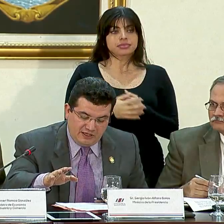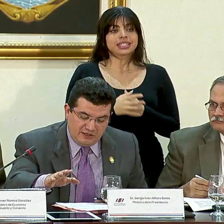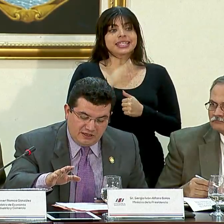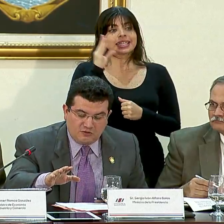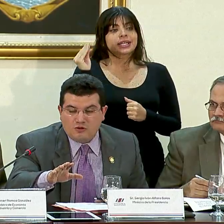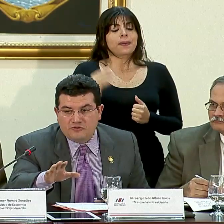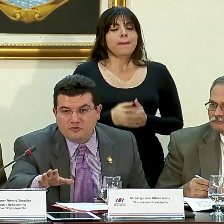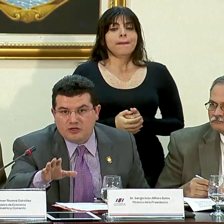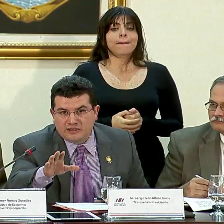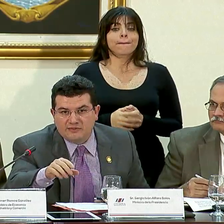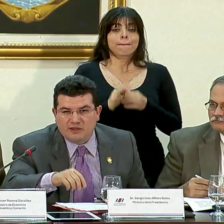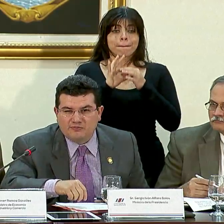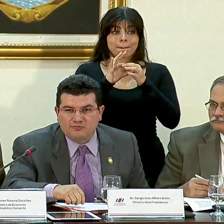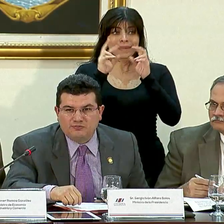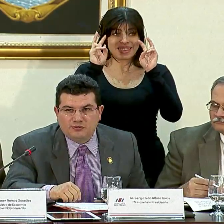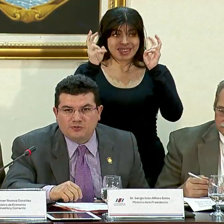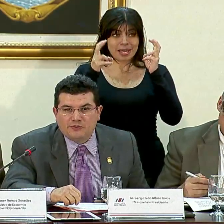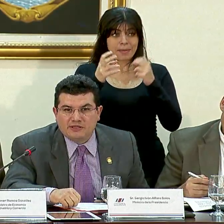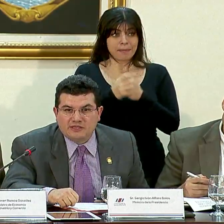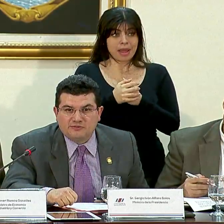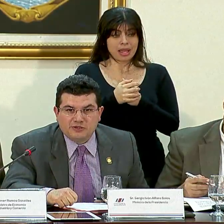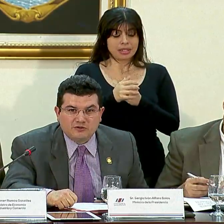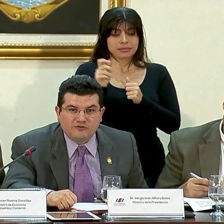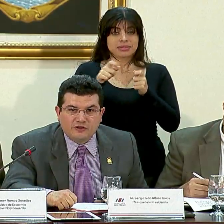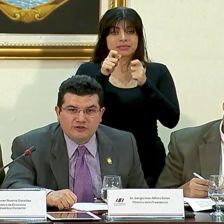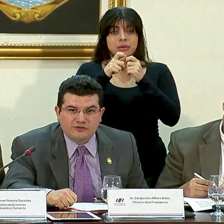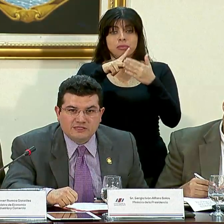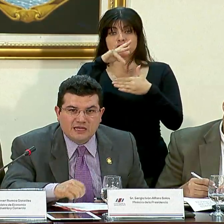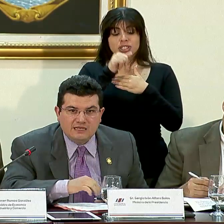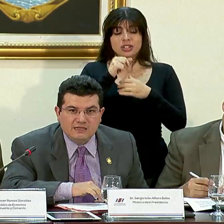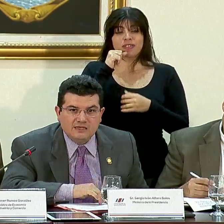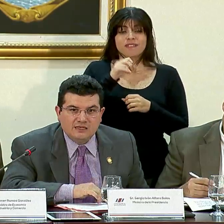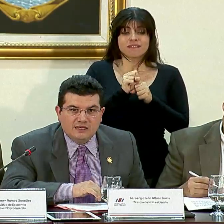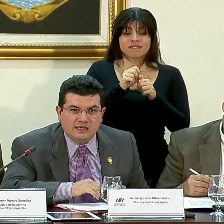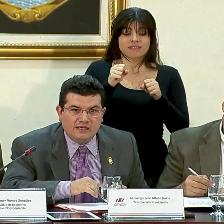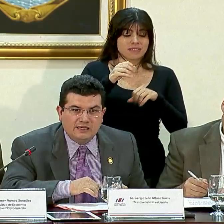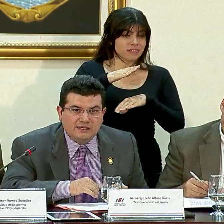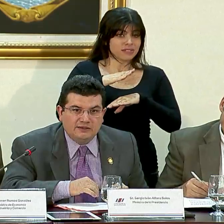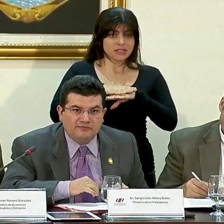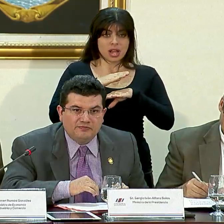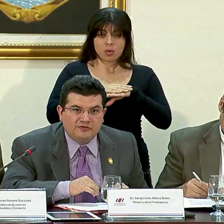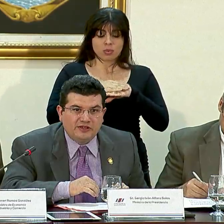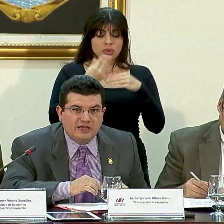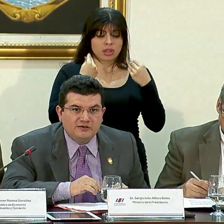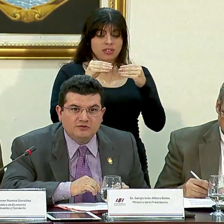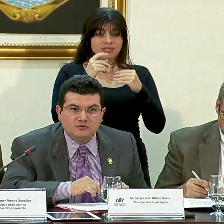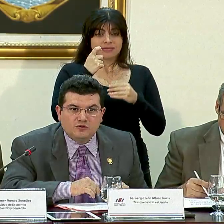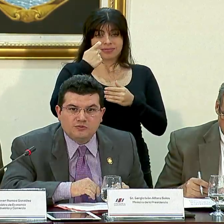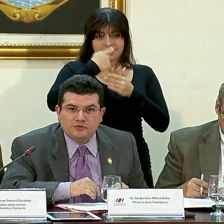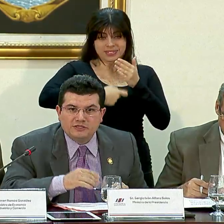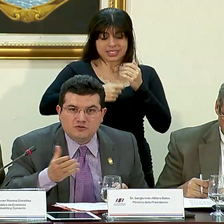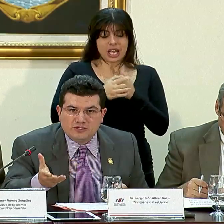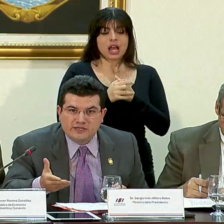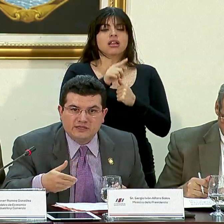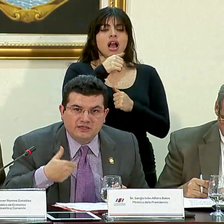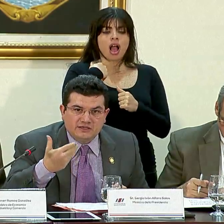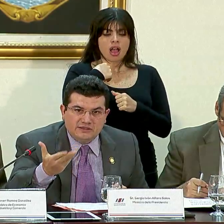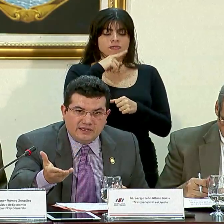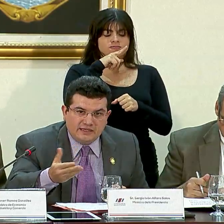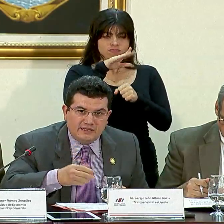Y en cuanto al tema propiamente del proyecto de fraude fiscal, sí hay un